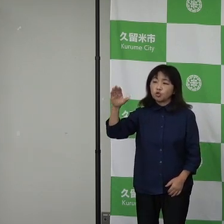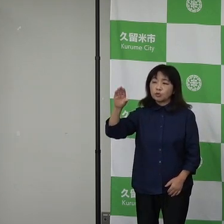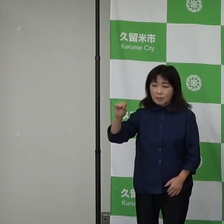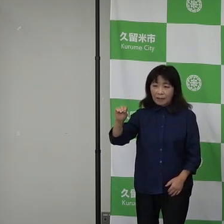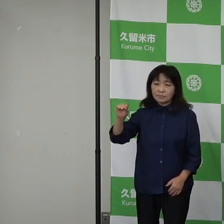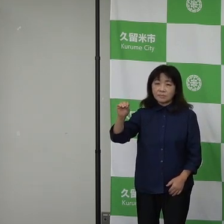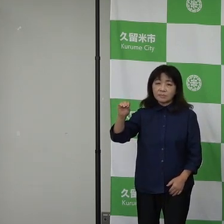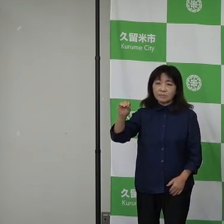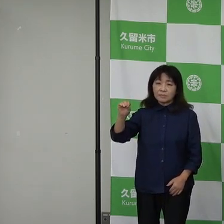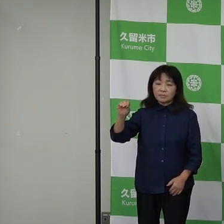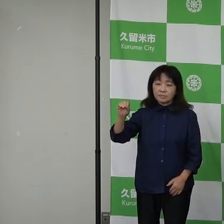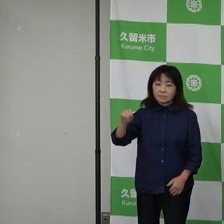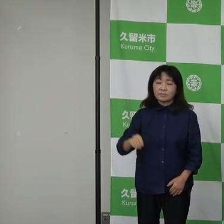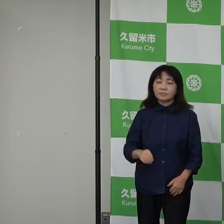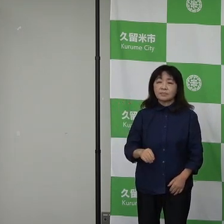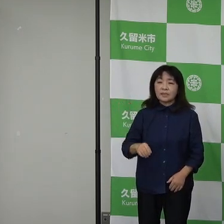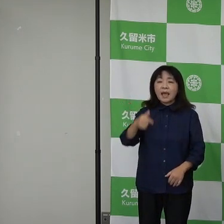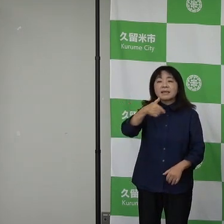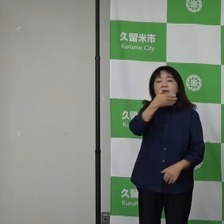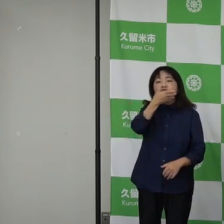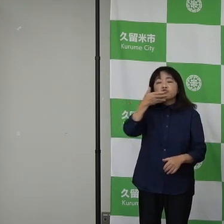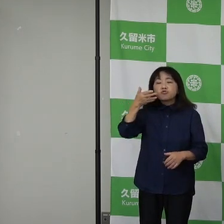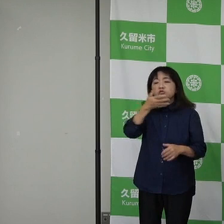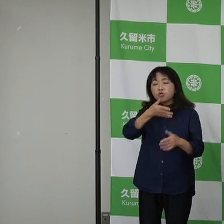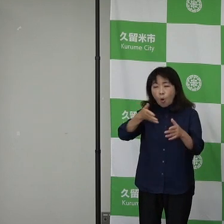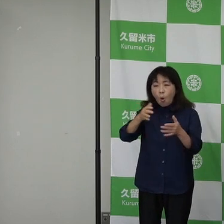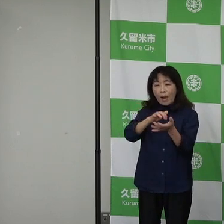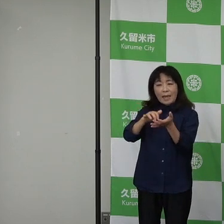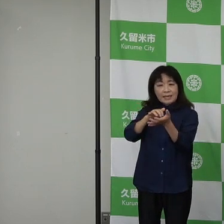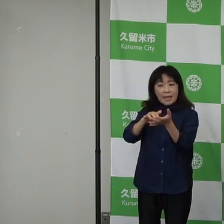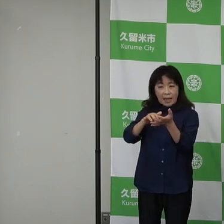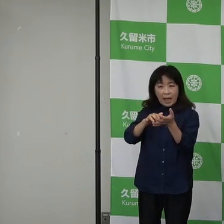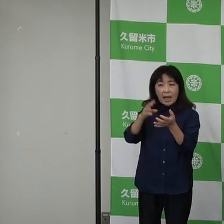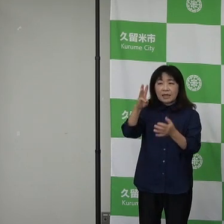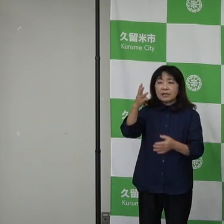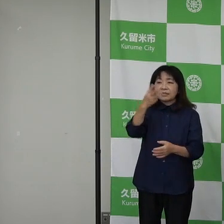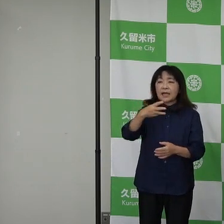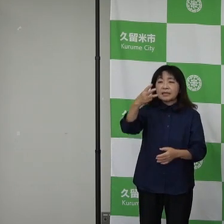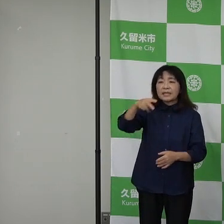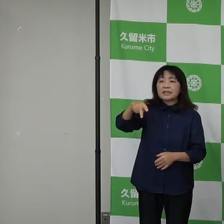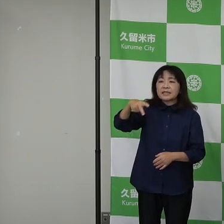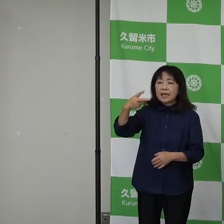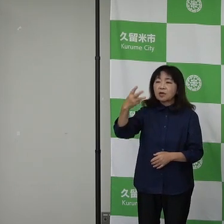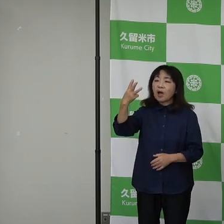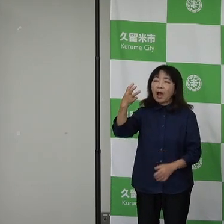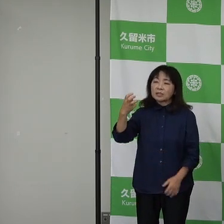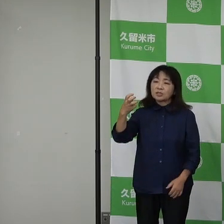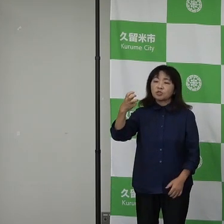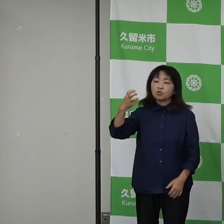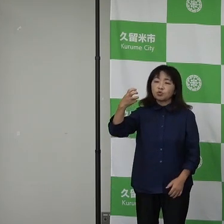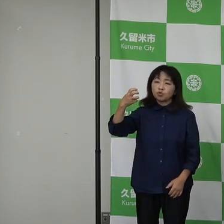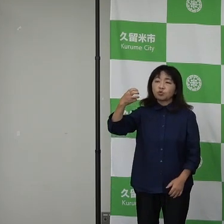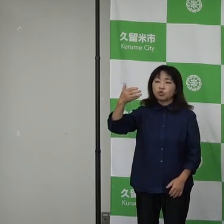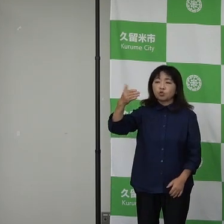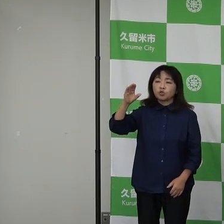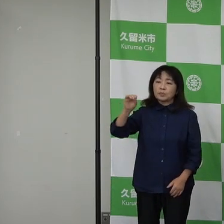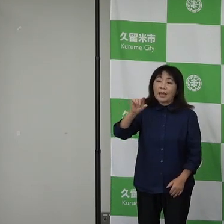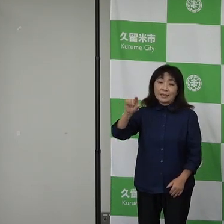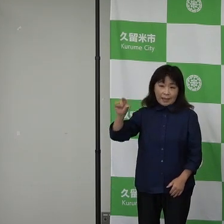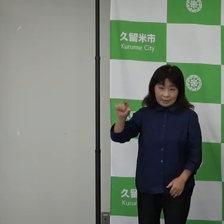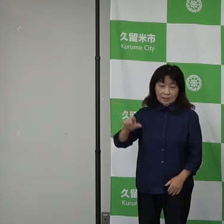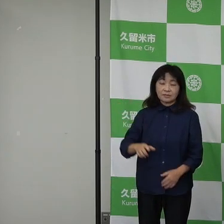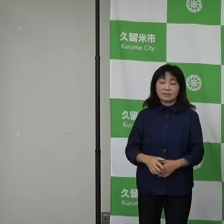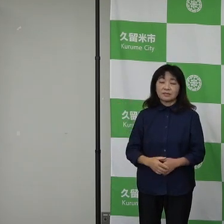5億3129万、そして下水道事業会計が3289万円になります。